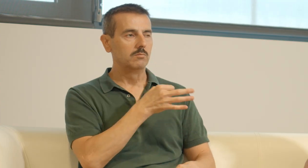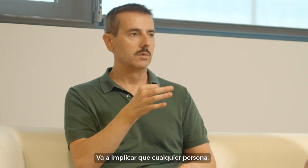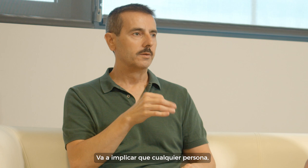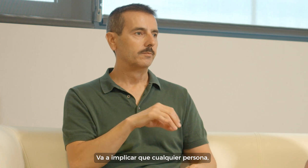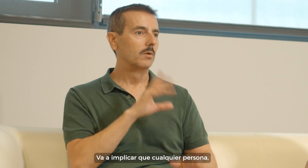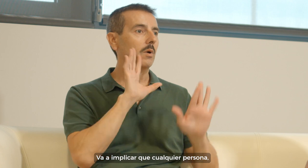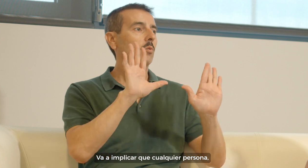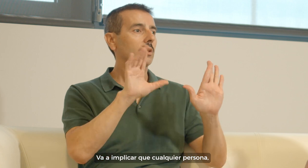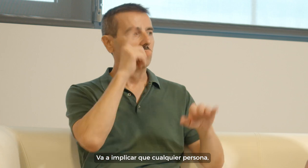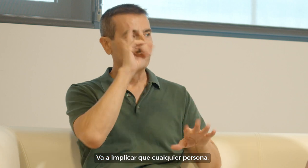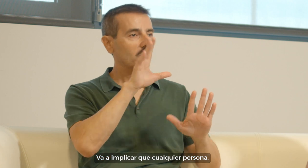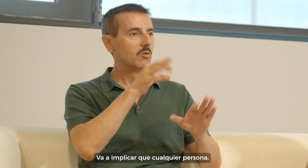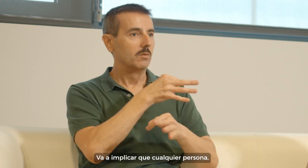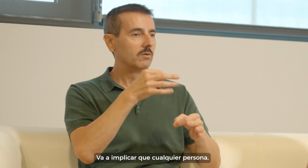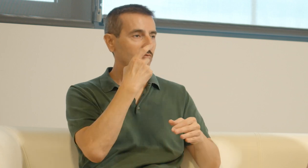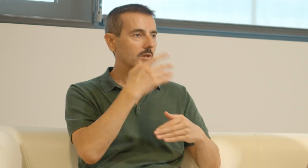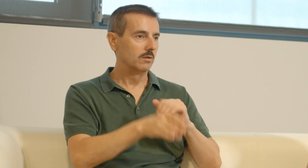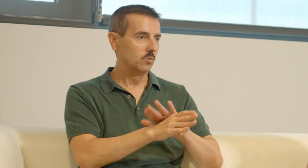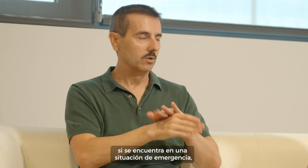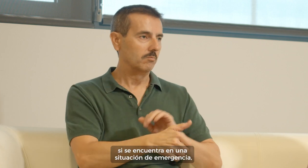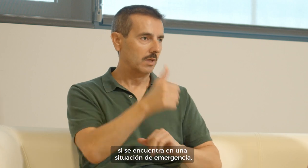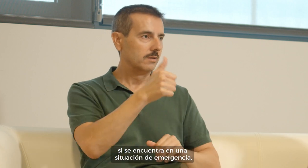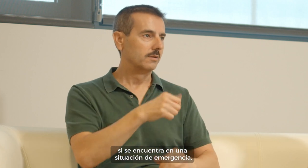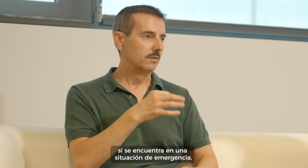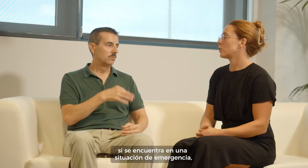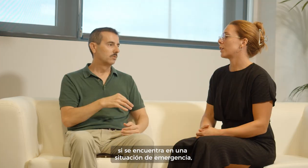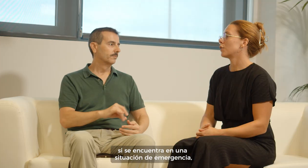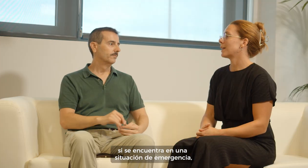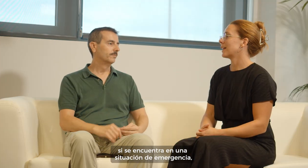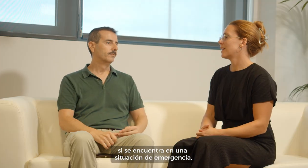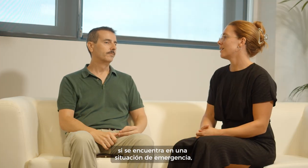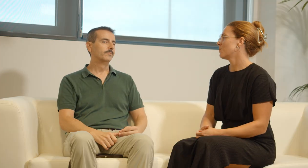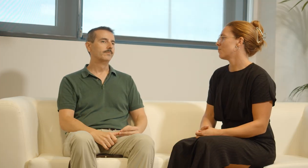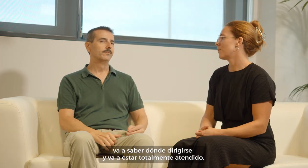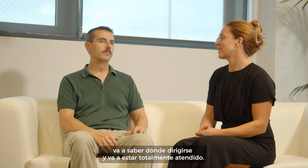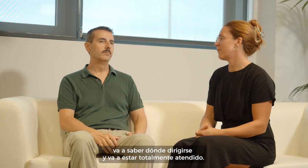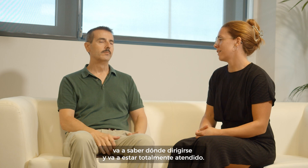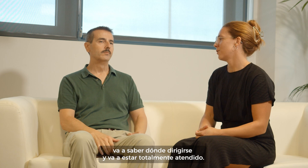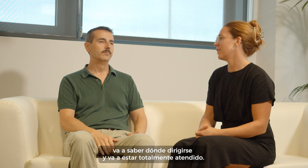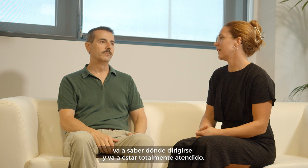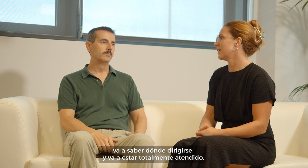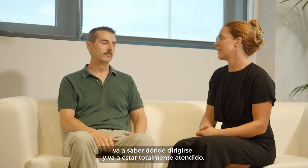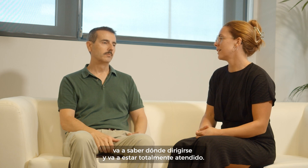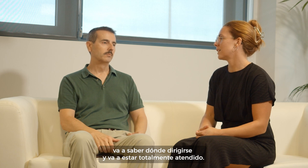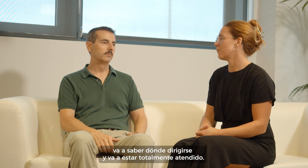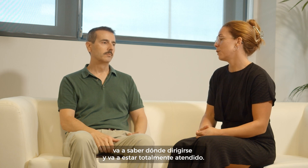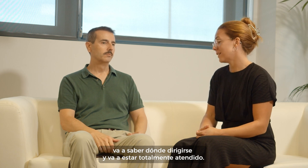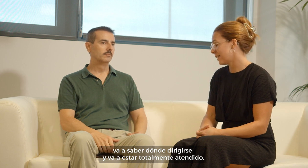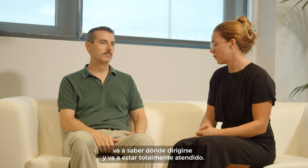va a implicar que cualquier persona, si se encuentra en una situación de emergencia, va a saber dónde dirigirse y va a estar